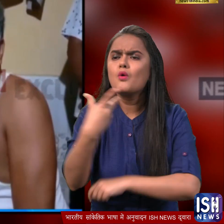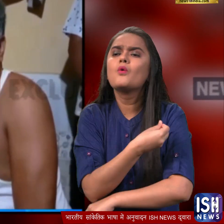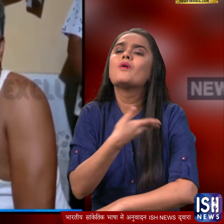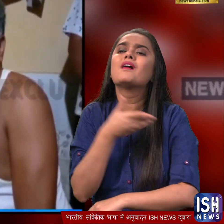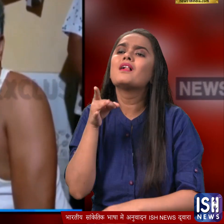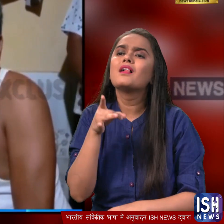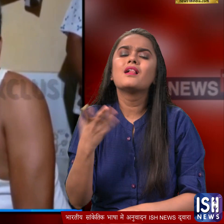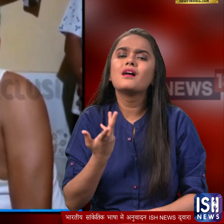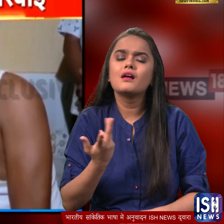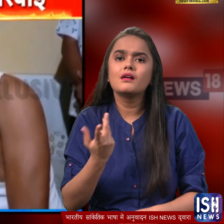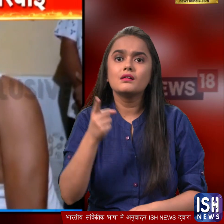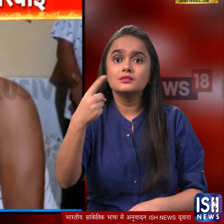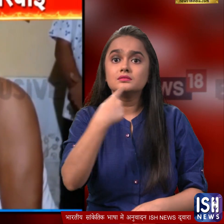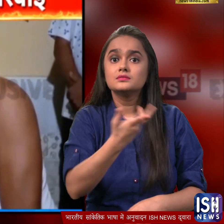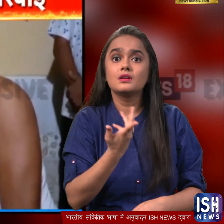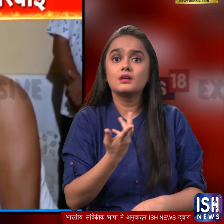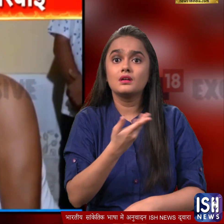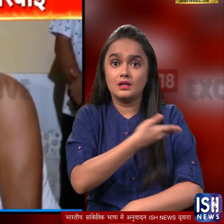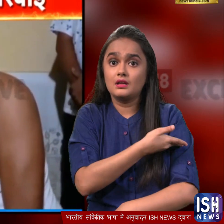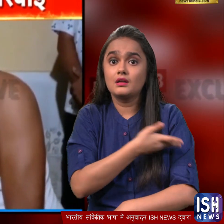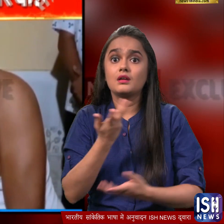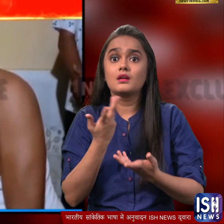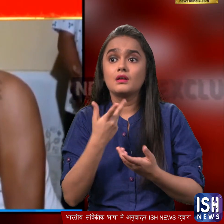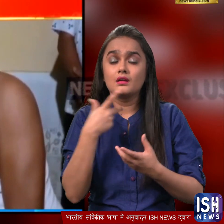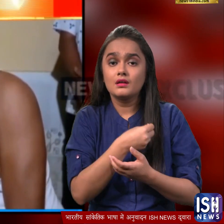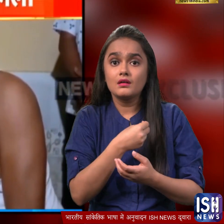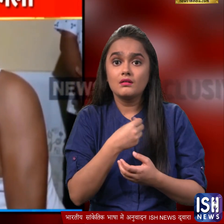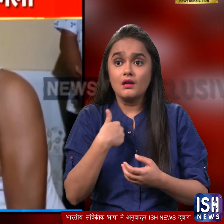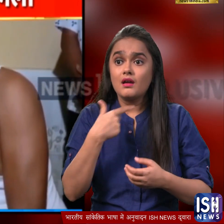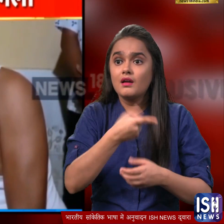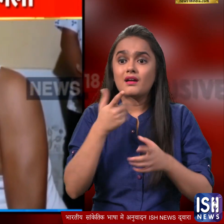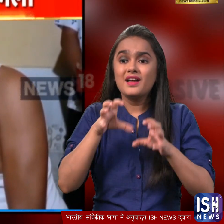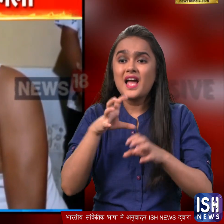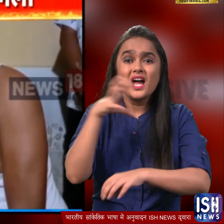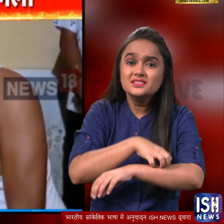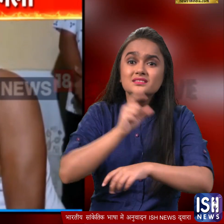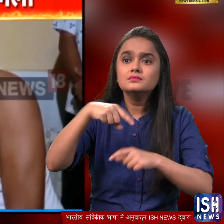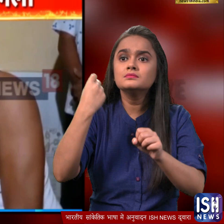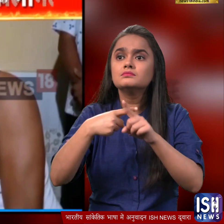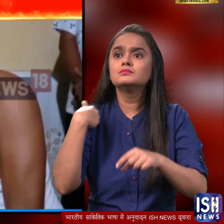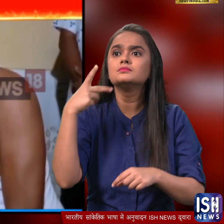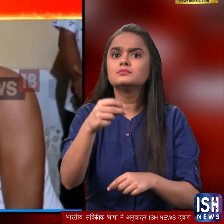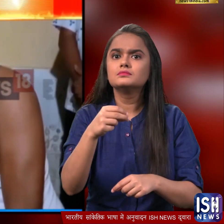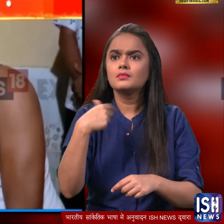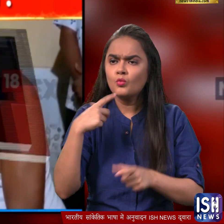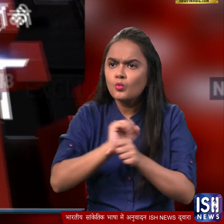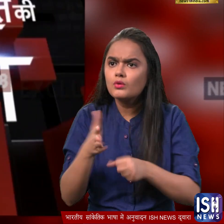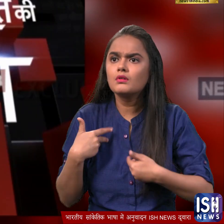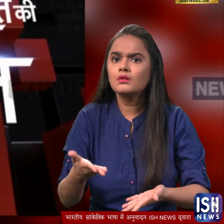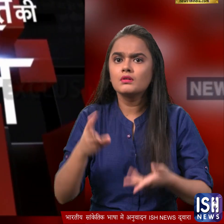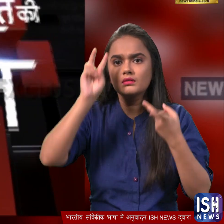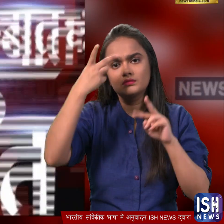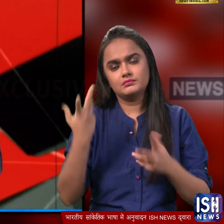मैं पूछा उनको काहे का इंजेक्शन, तो एक मामा था वो बोला कि इंजेक्शन काहे के लिया। मैं बोला वैक्सीन का, बोले वो कुत्ते के लगा दिया